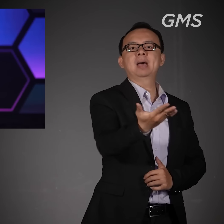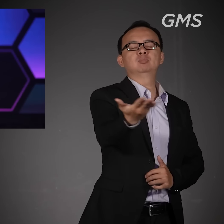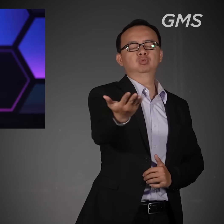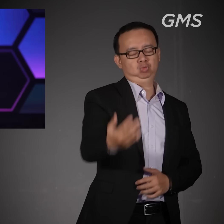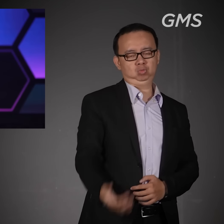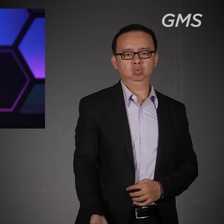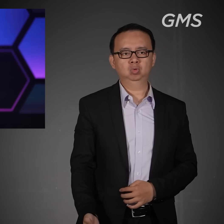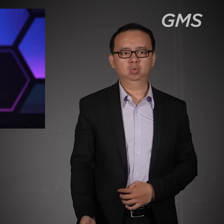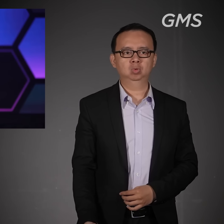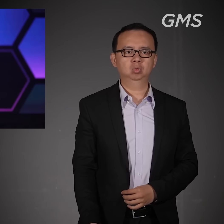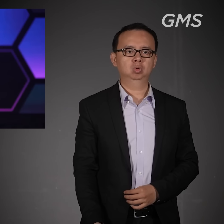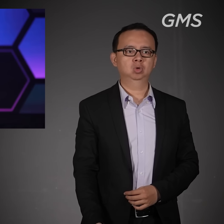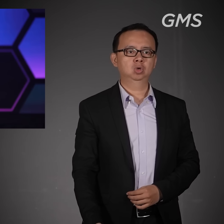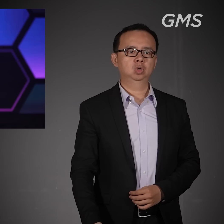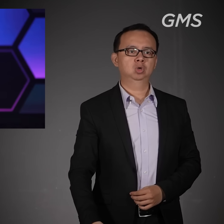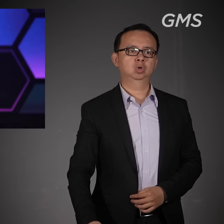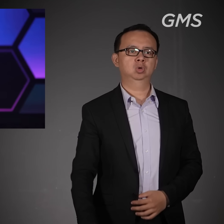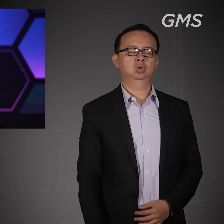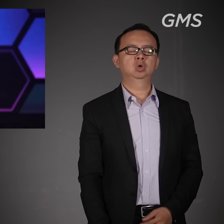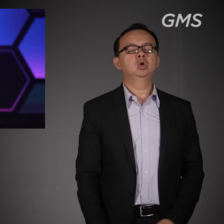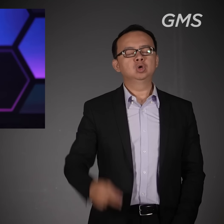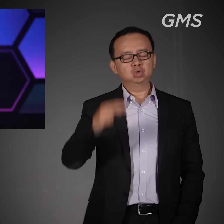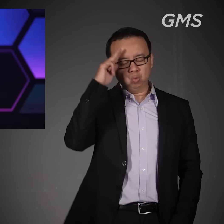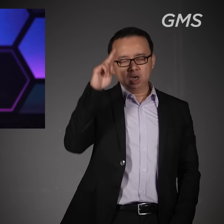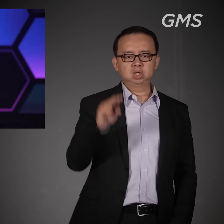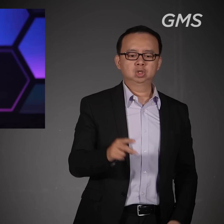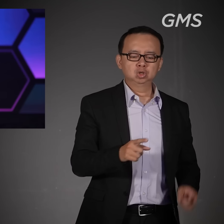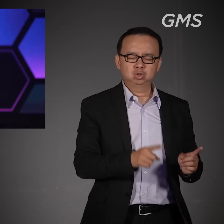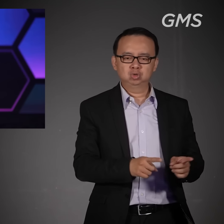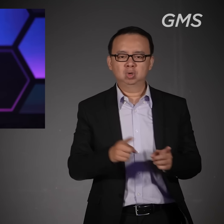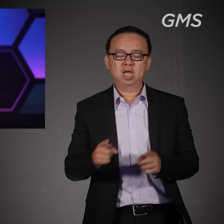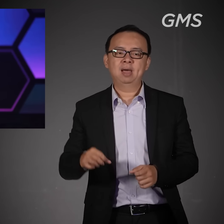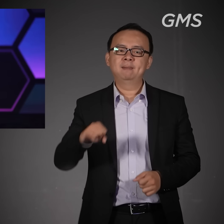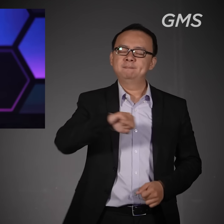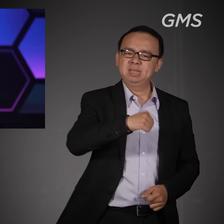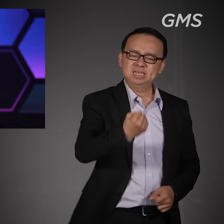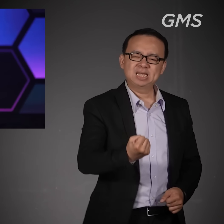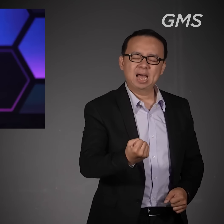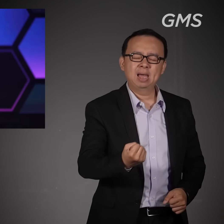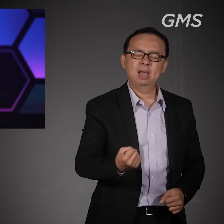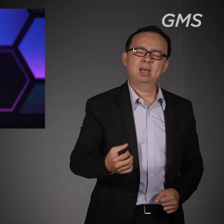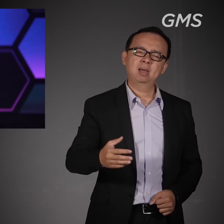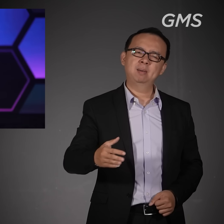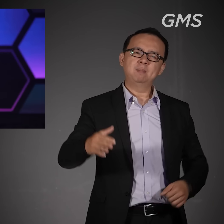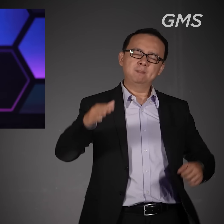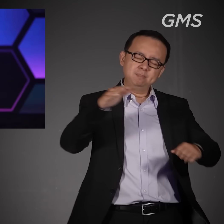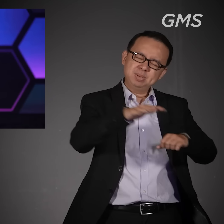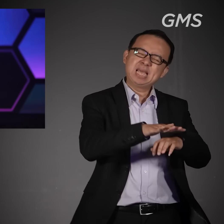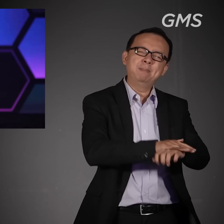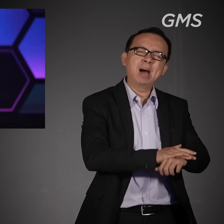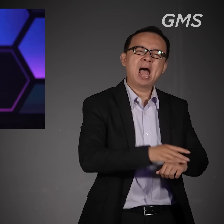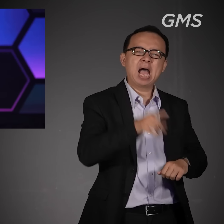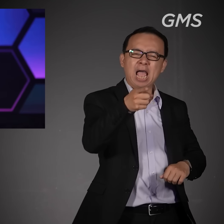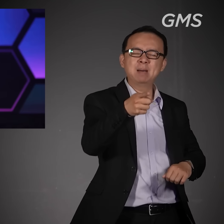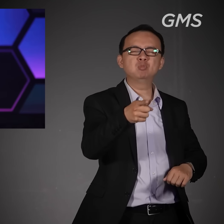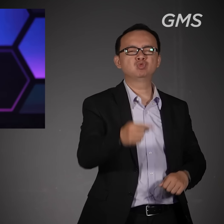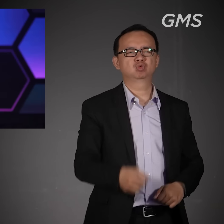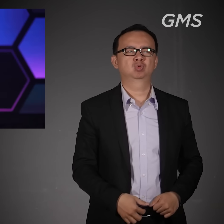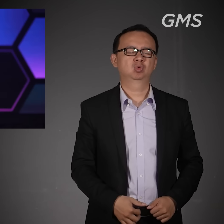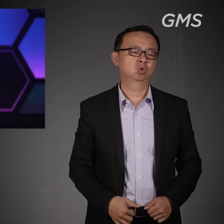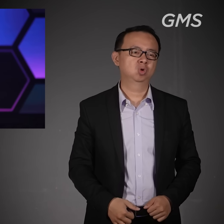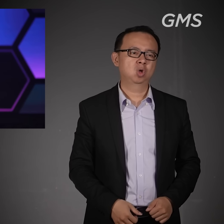you. And He's able to touch you right now. Dan Dia sanggup untuk menjamah Anda sekarang. Di mana Anda berada.